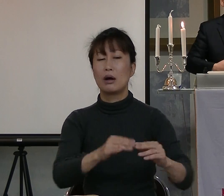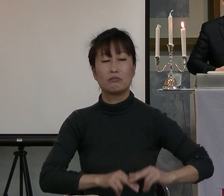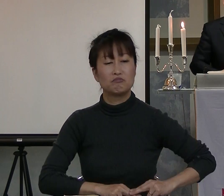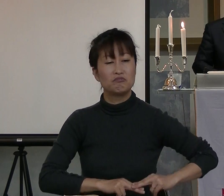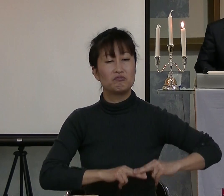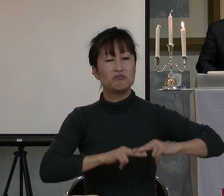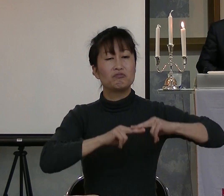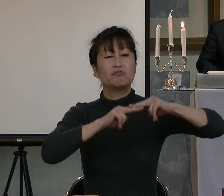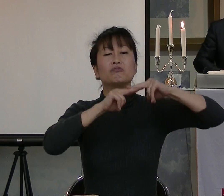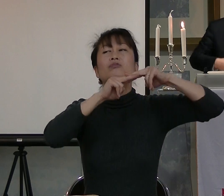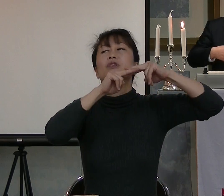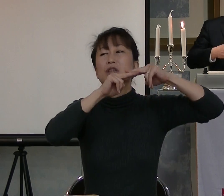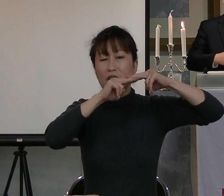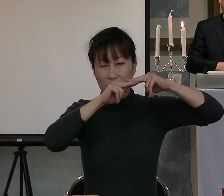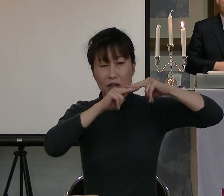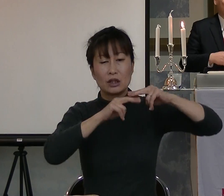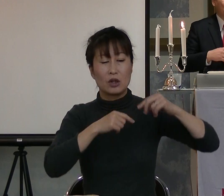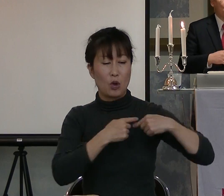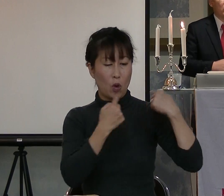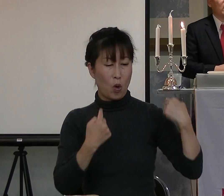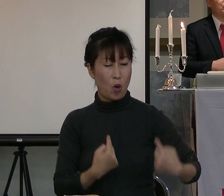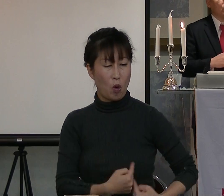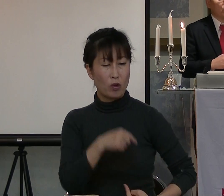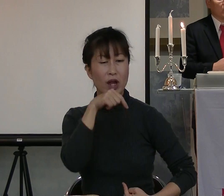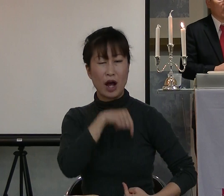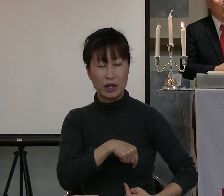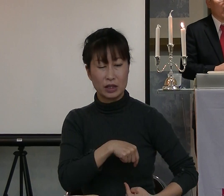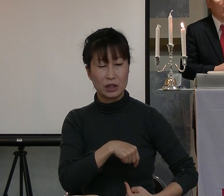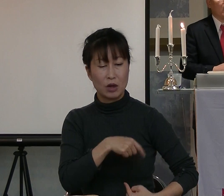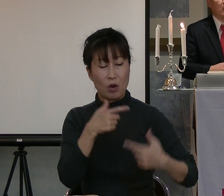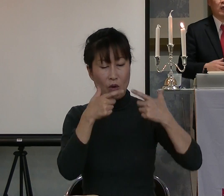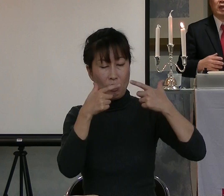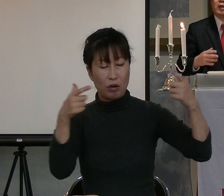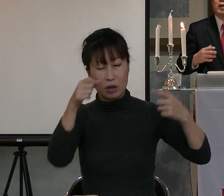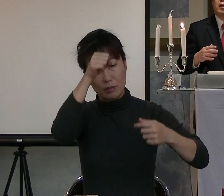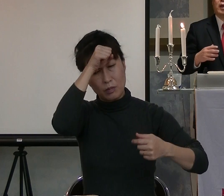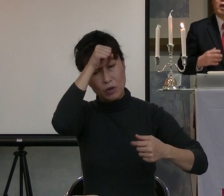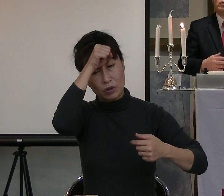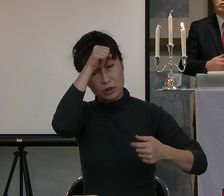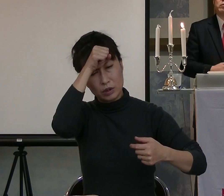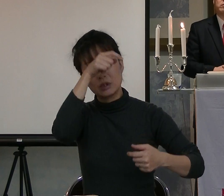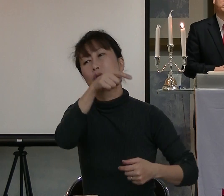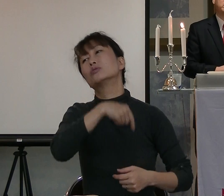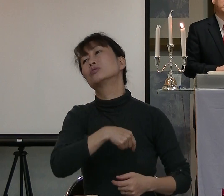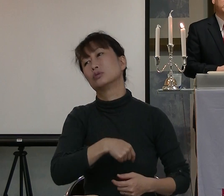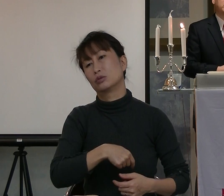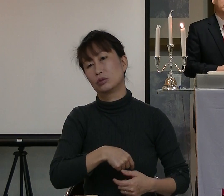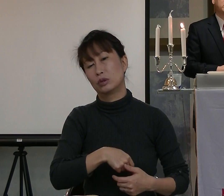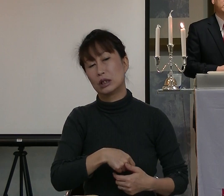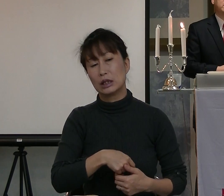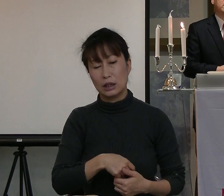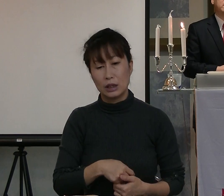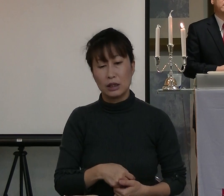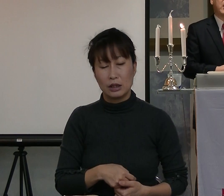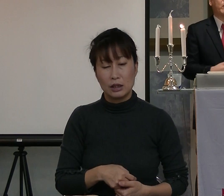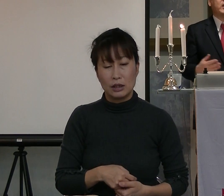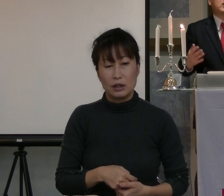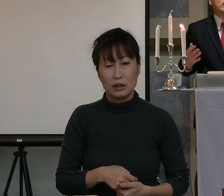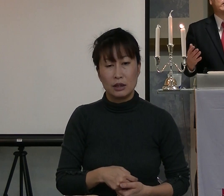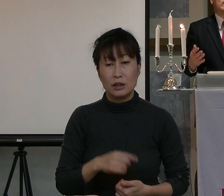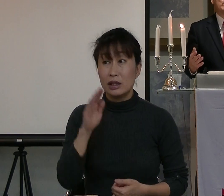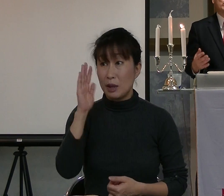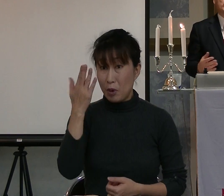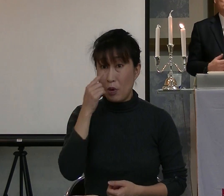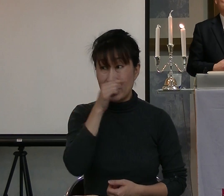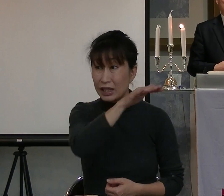くことによって心には大きな病気がある。でも私